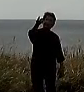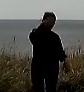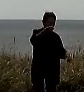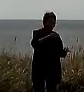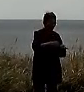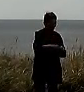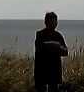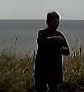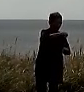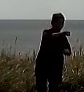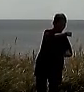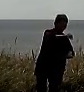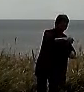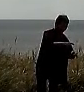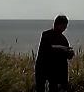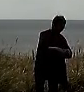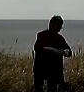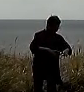遠い国へと